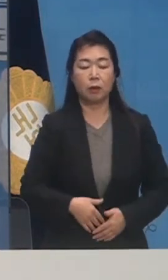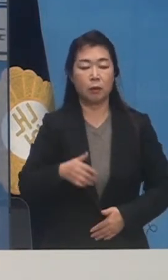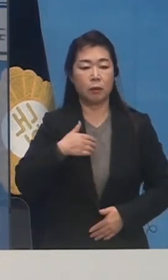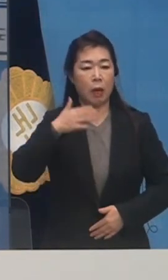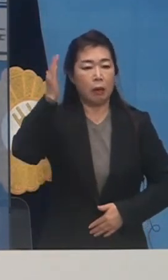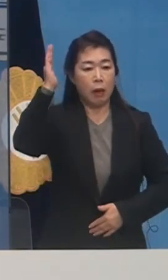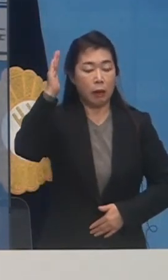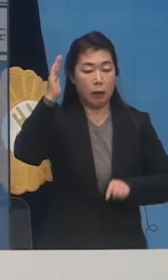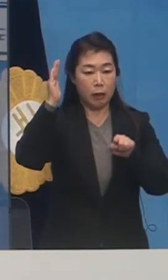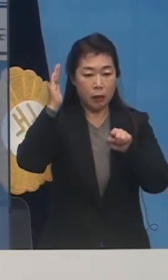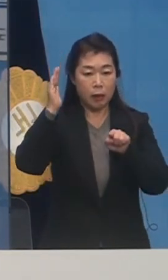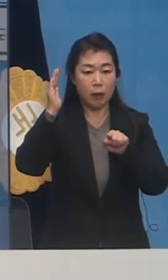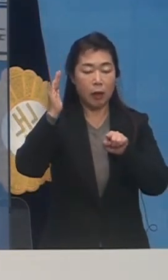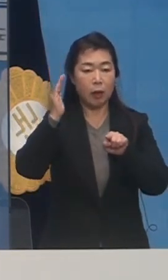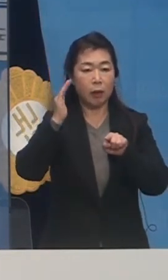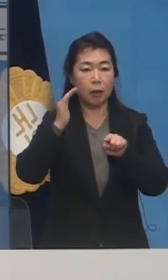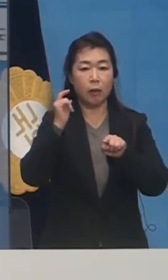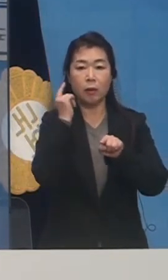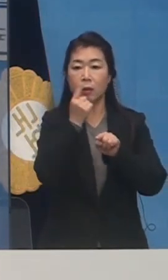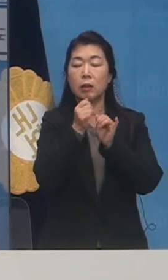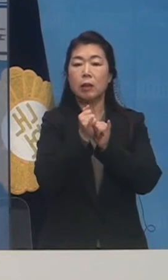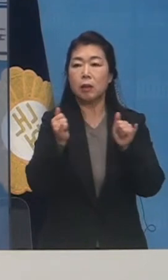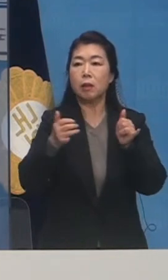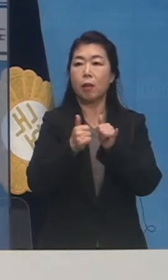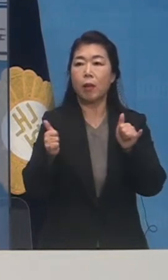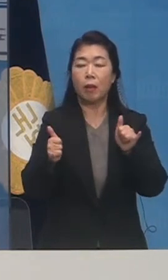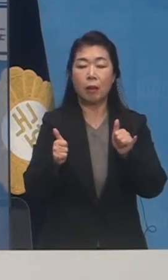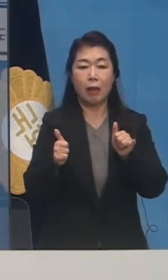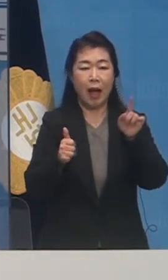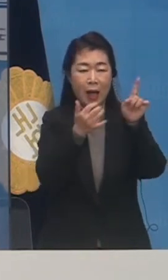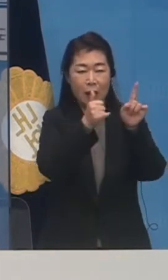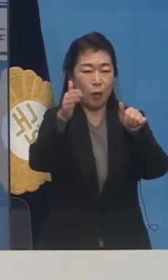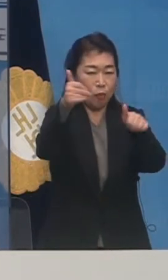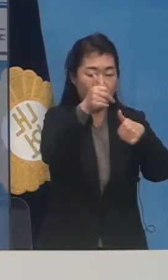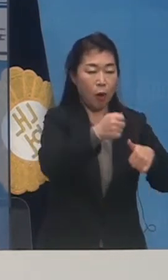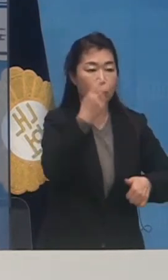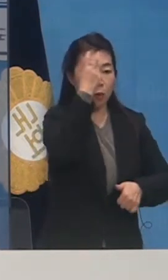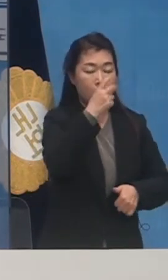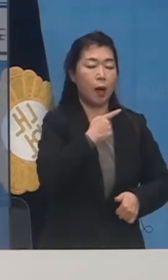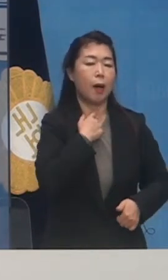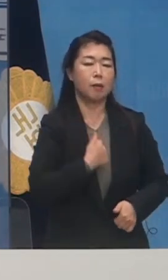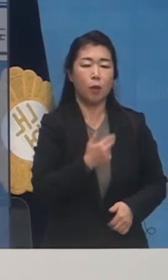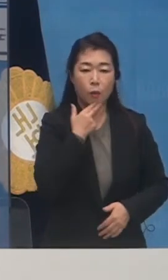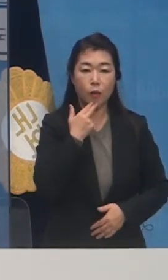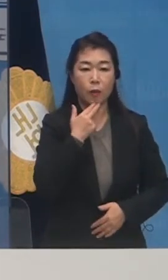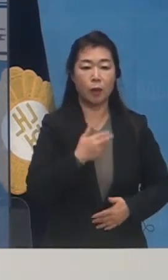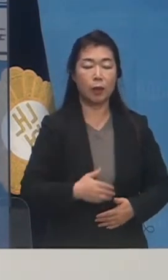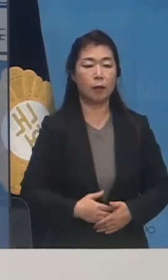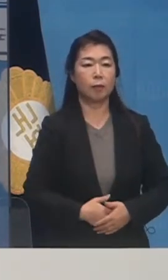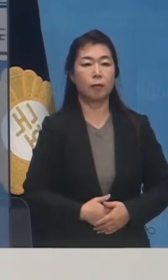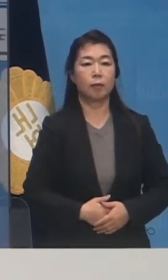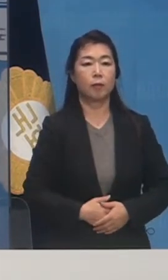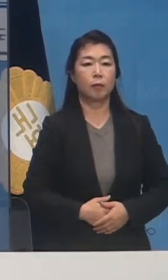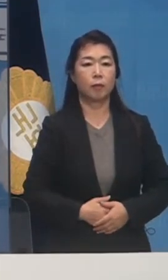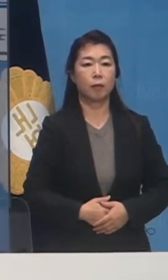저의 주장을 뒷받침해줄 사람들은 단 한 명도 불러 조사한 적이